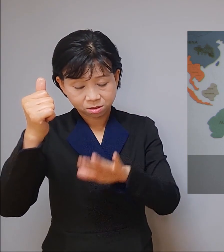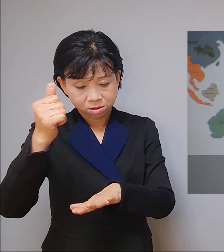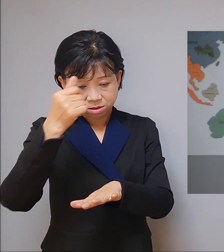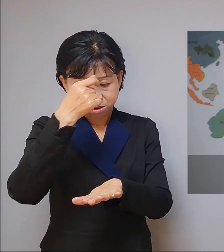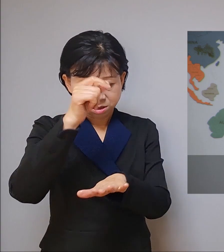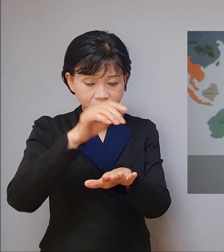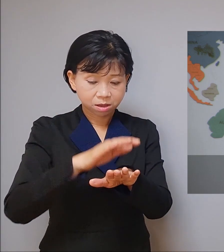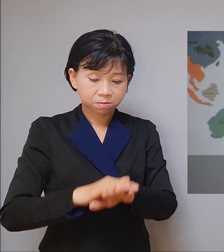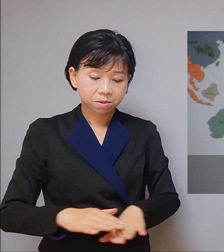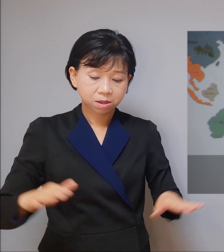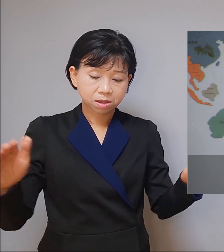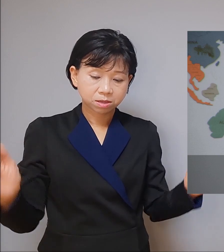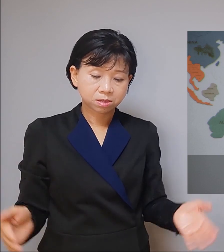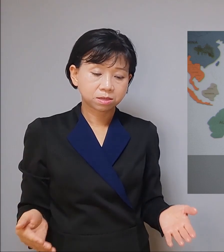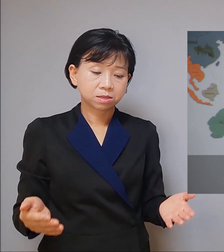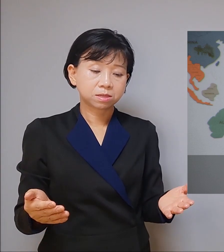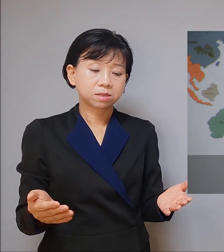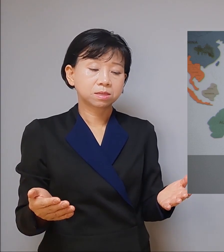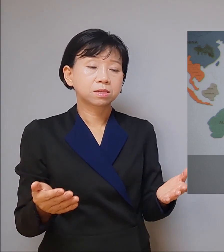엎드려